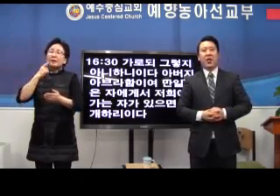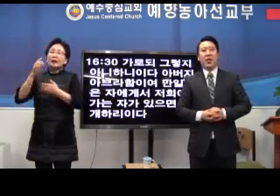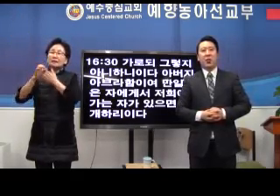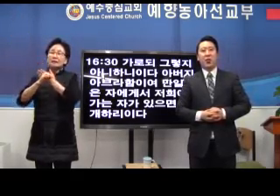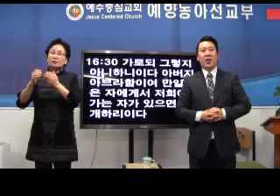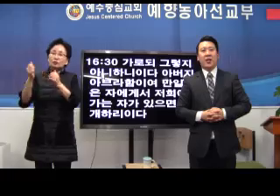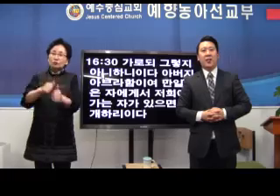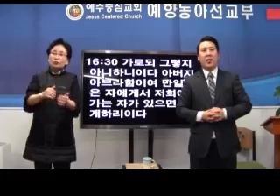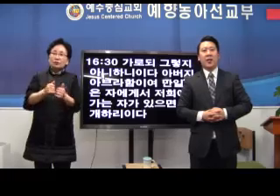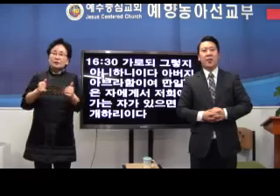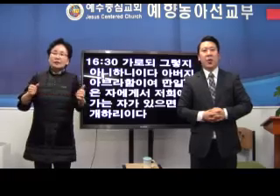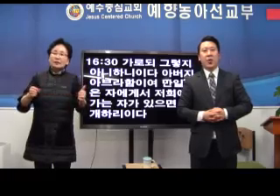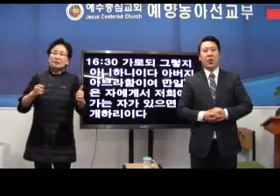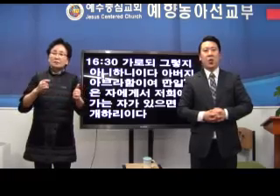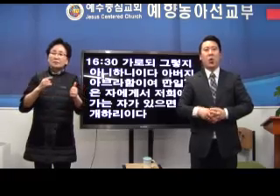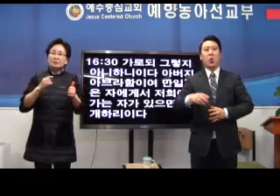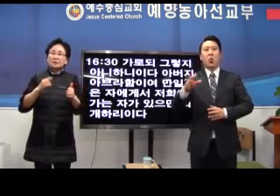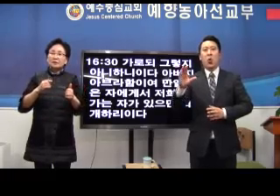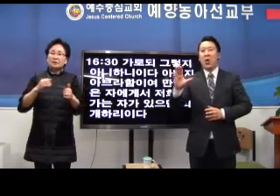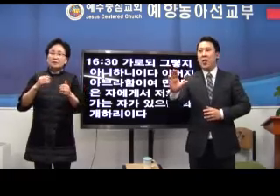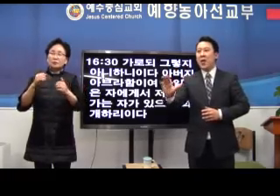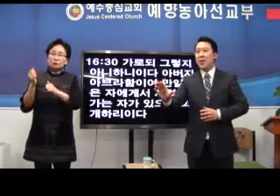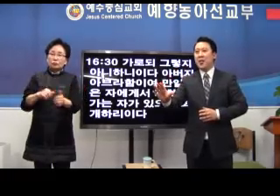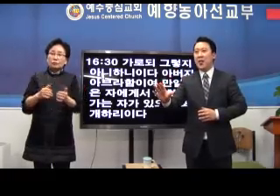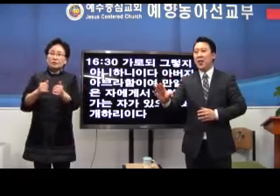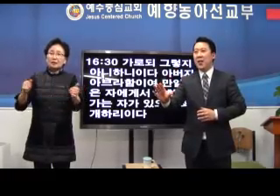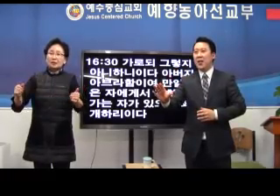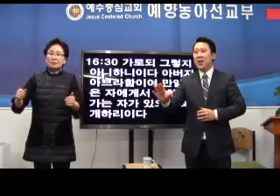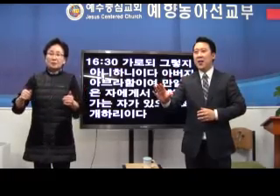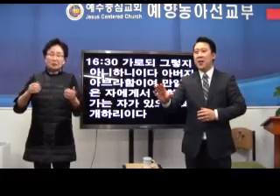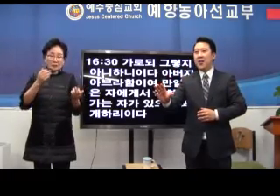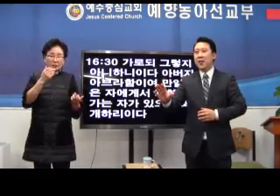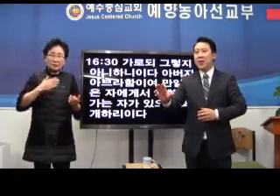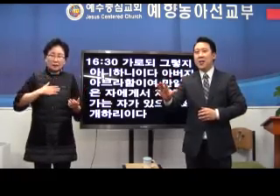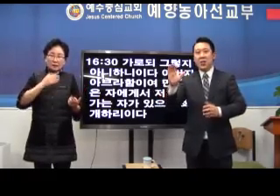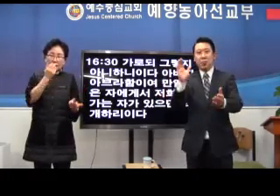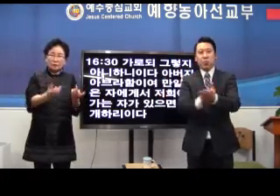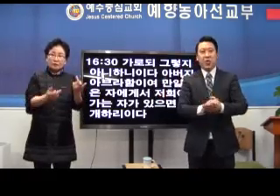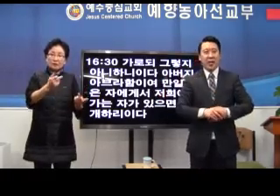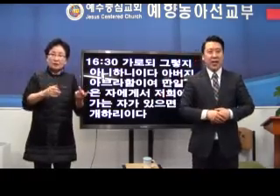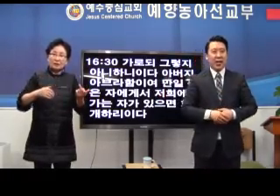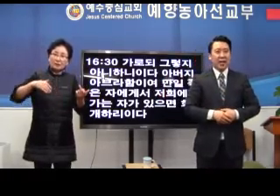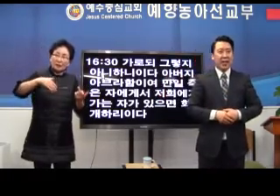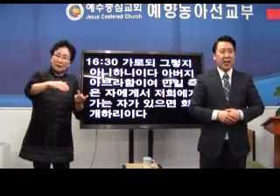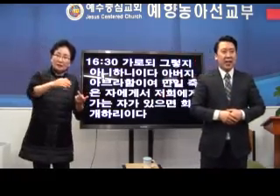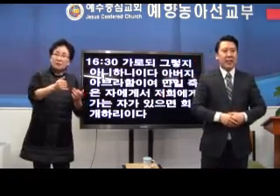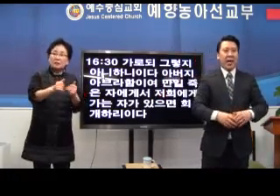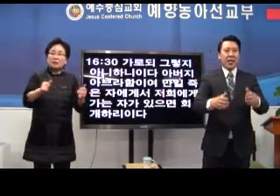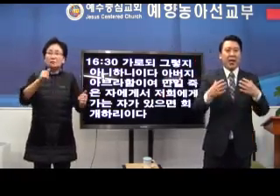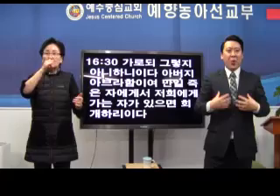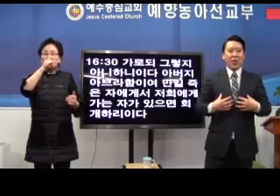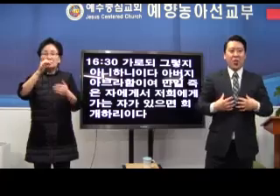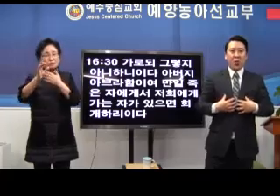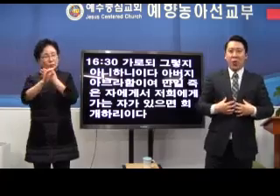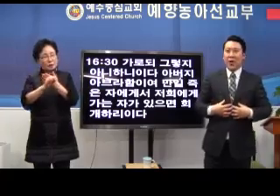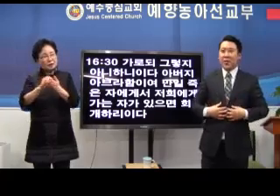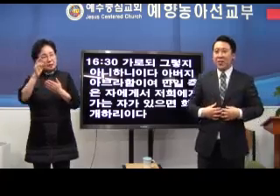자에게 저에게 가는 자가 있으면 회개하리이다. 지금 부자가 자기가 왜 지옥에